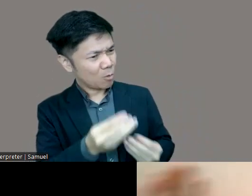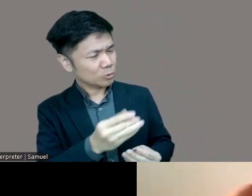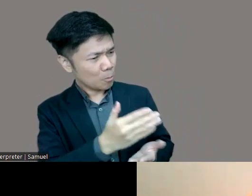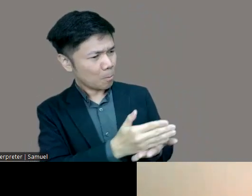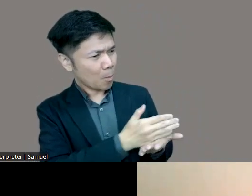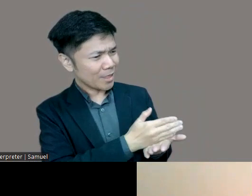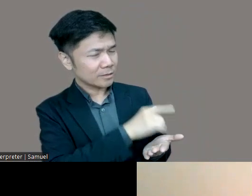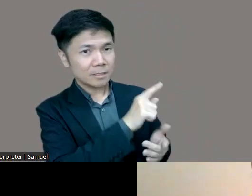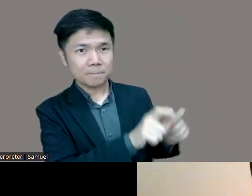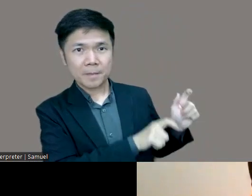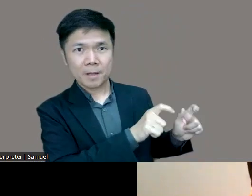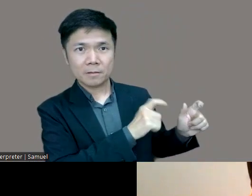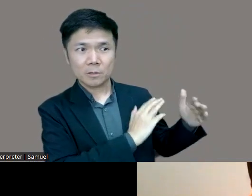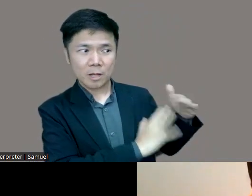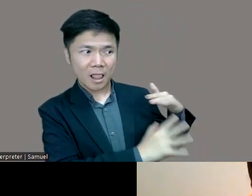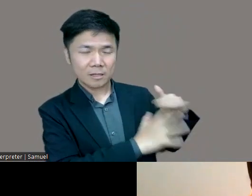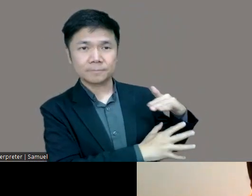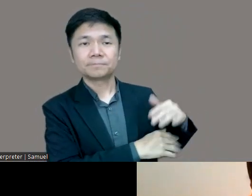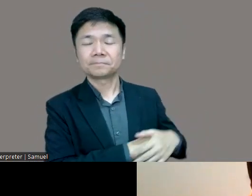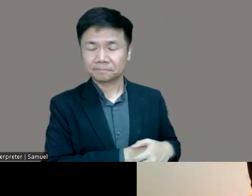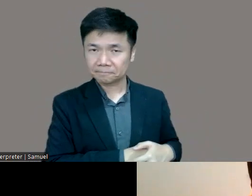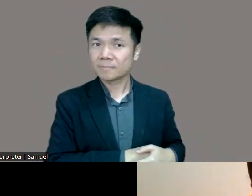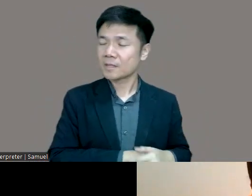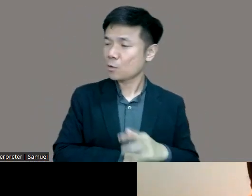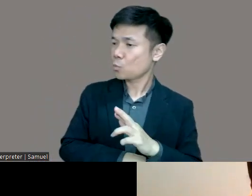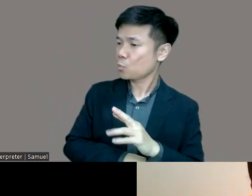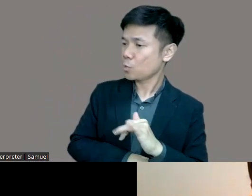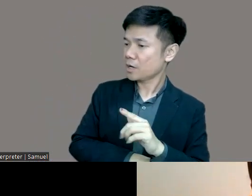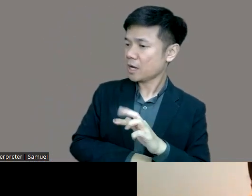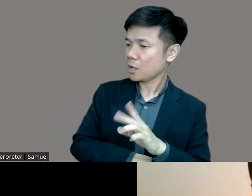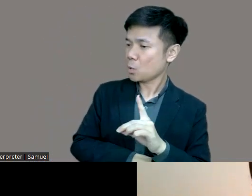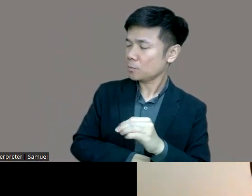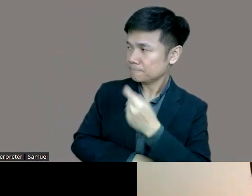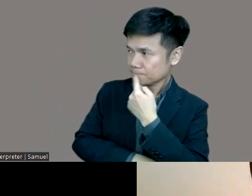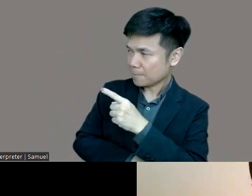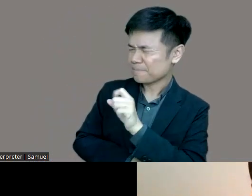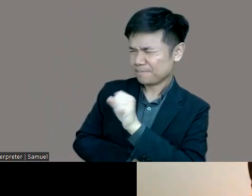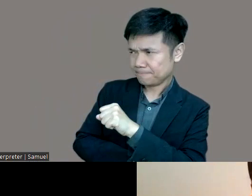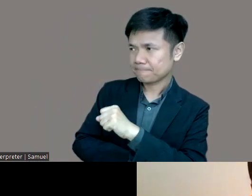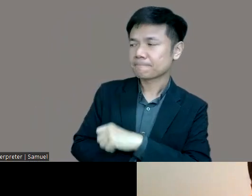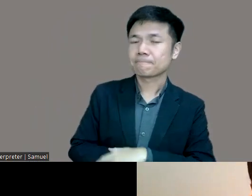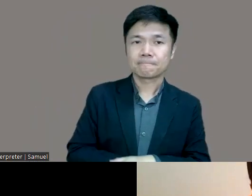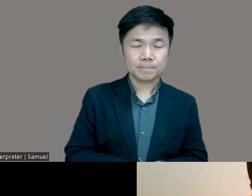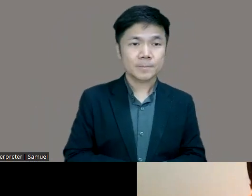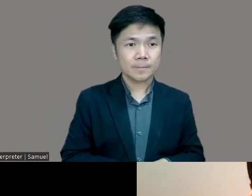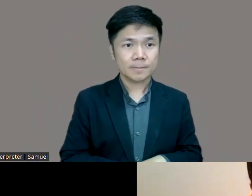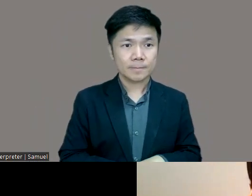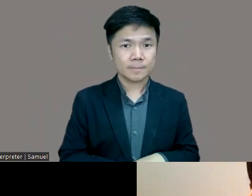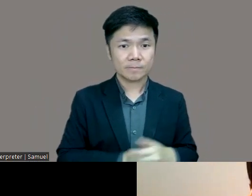est aussi une question intéressante. Nous avons une autre main levée. Armel,